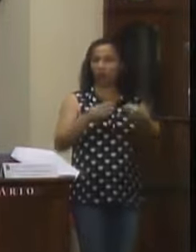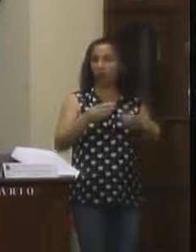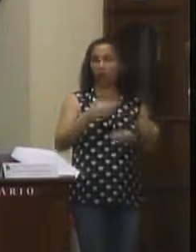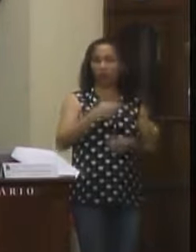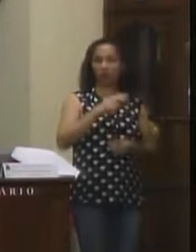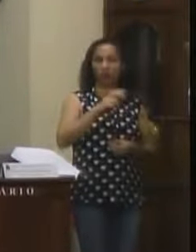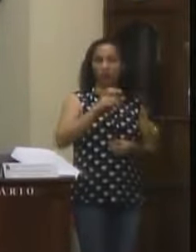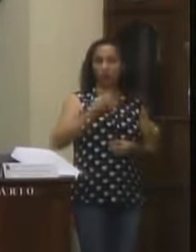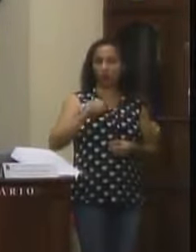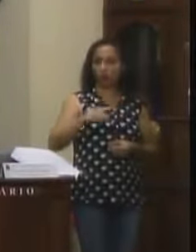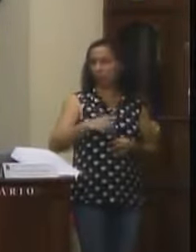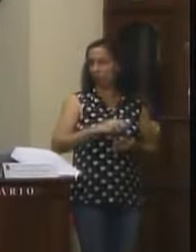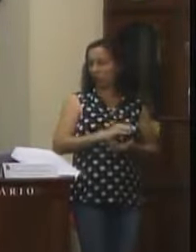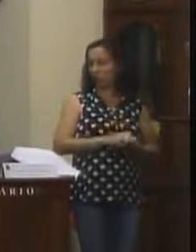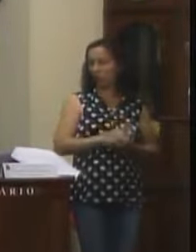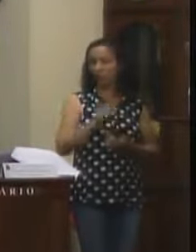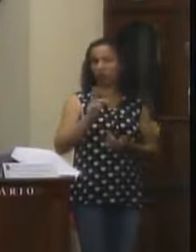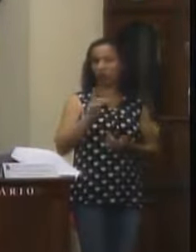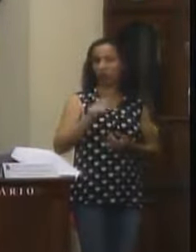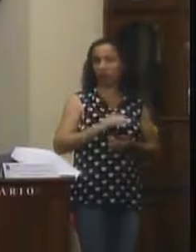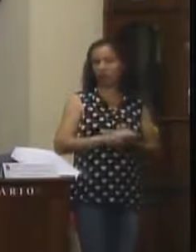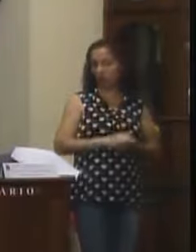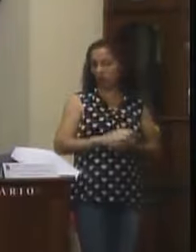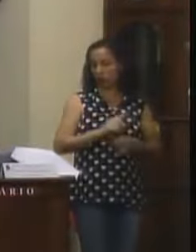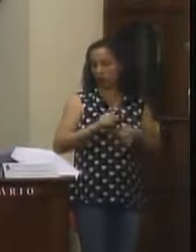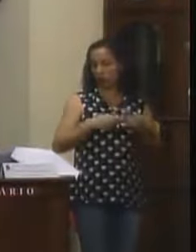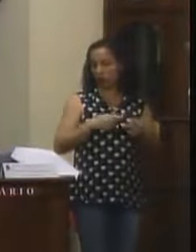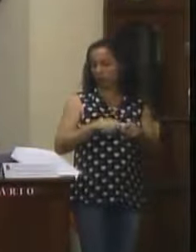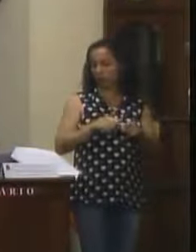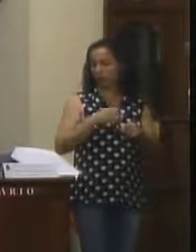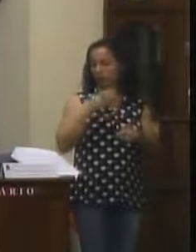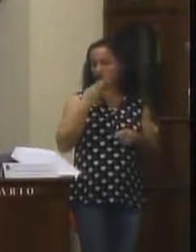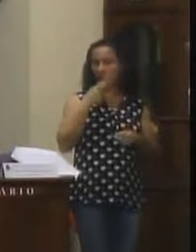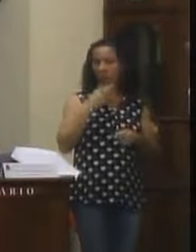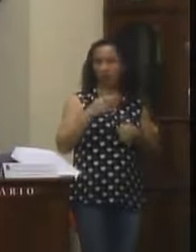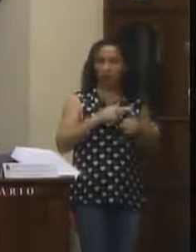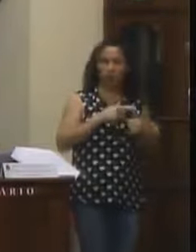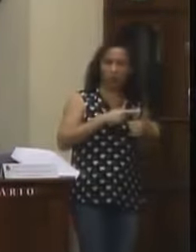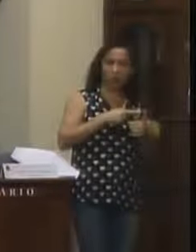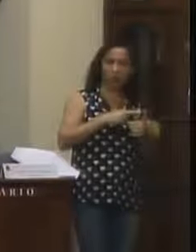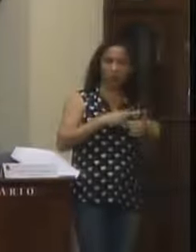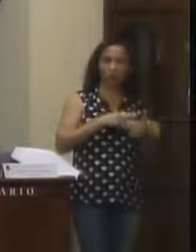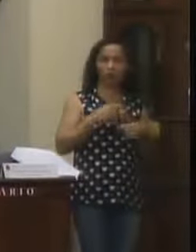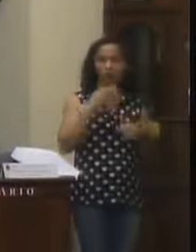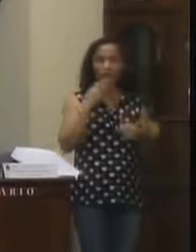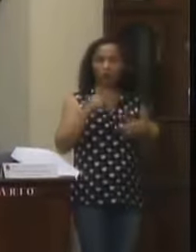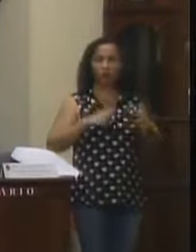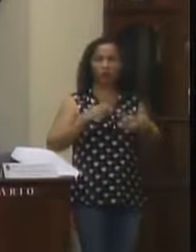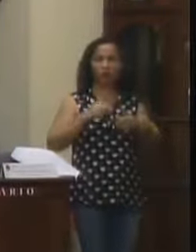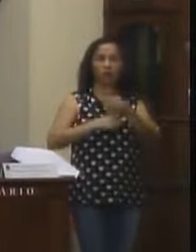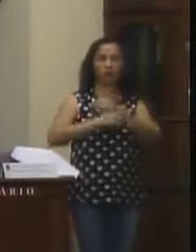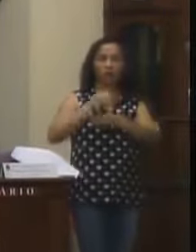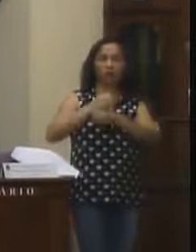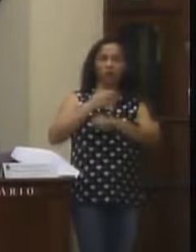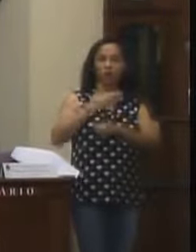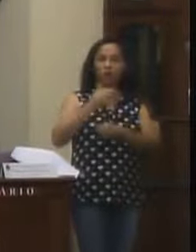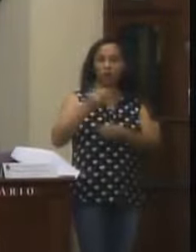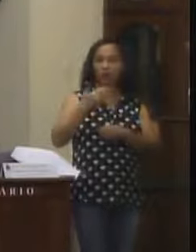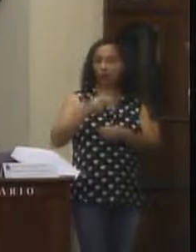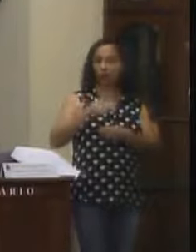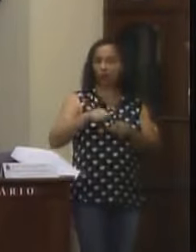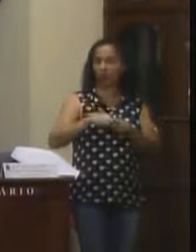para o valor de R$ 2.500. O presente pleito tem assento considerado, primeiro, a Convenção Coletiva de Trabalho de 2017-2018, referente